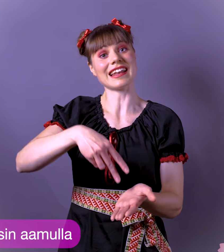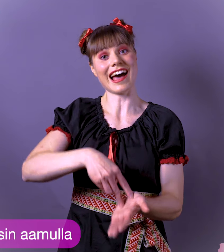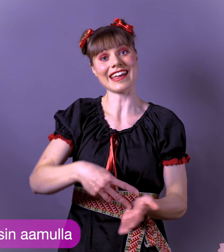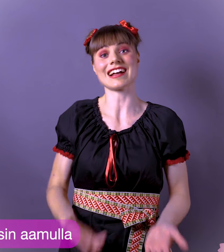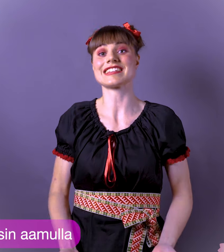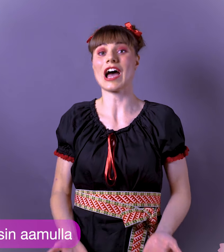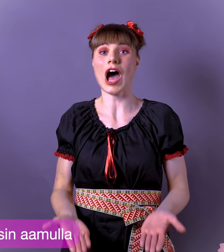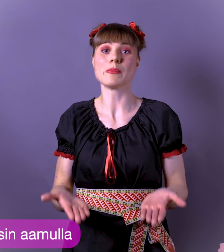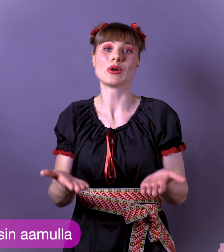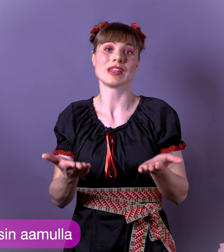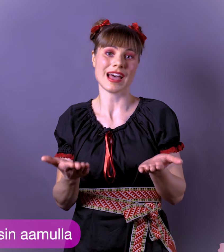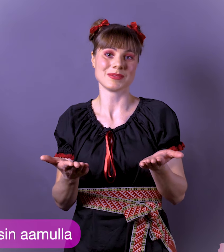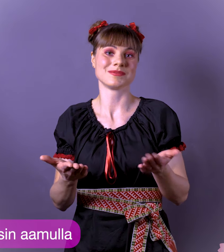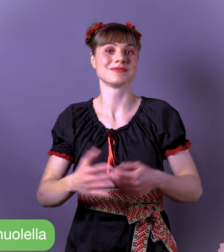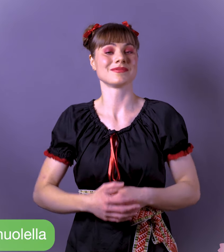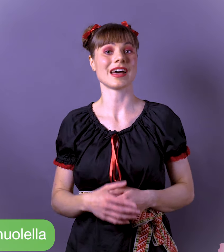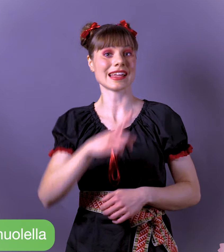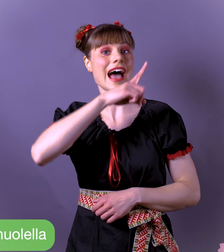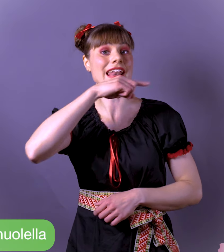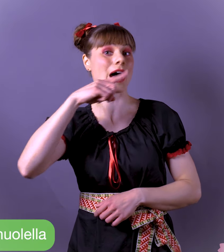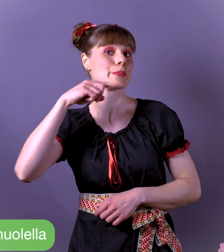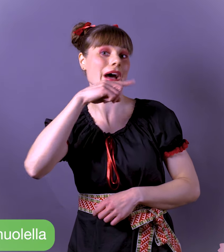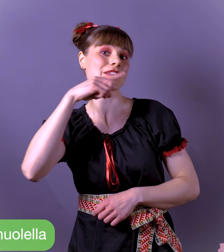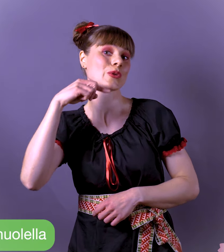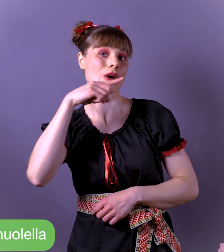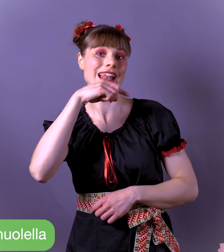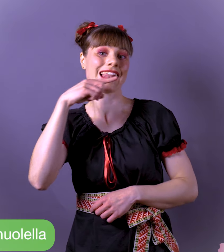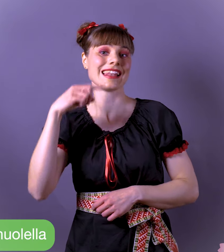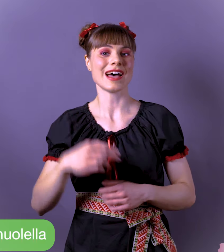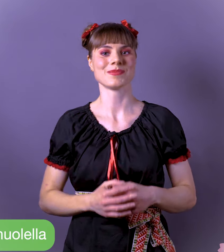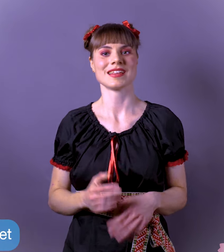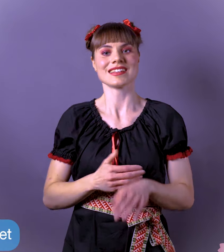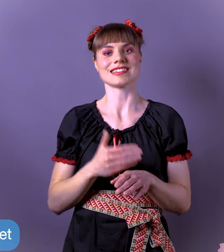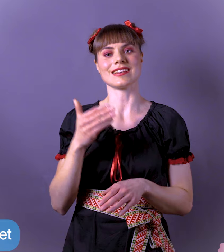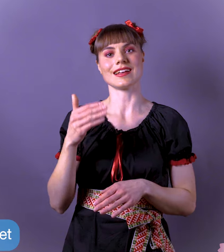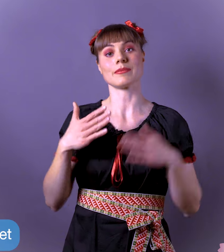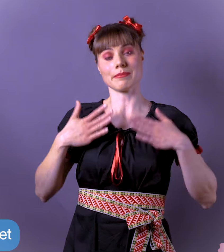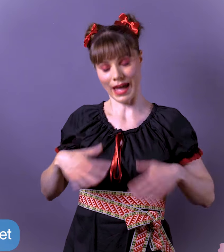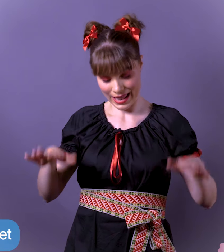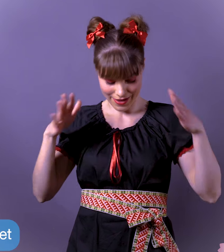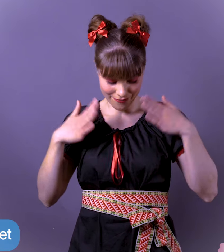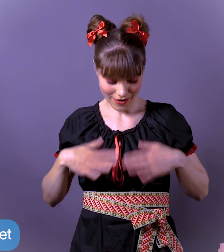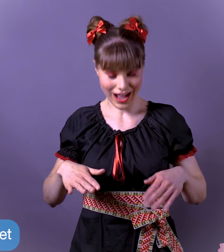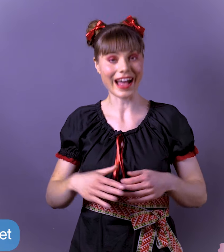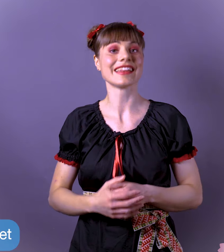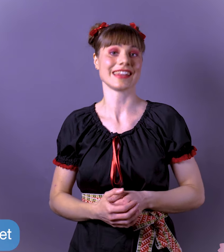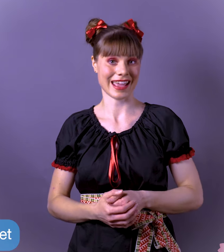nousen aikaisin aamulla, harjaan hampaat huolella, puen päälle vaatteet